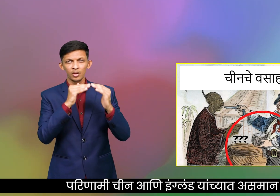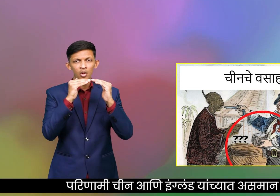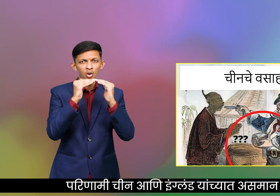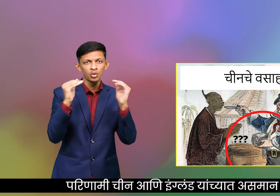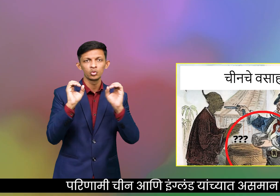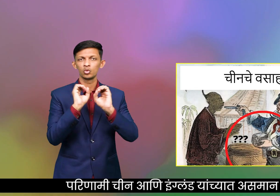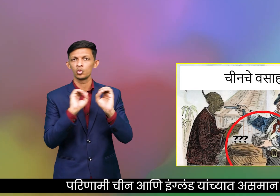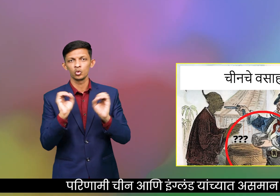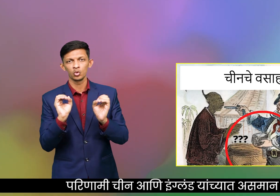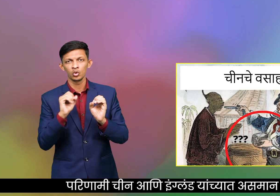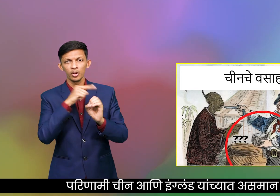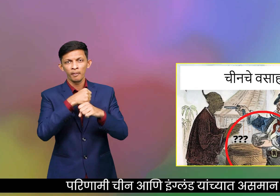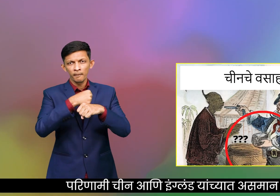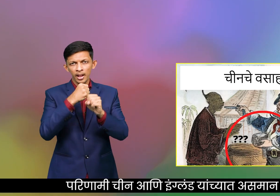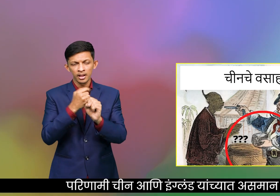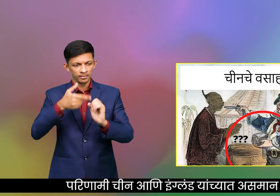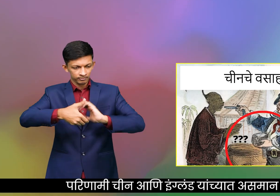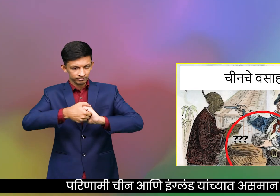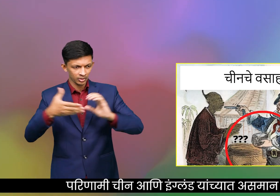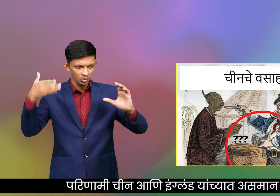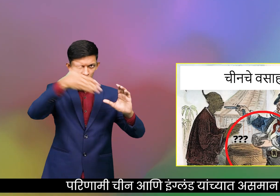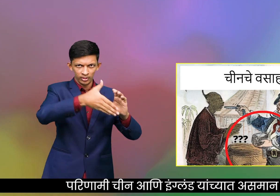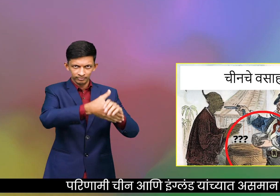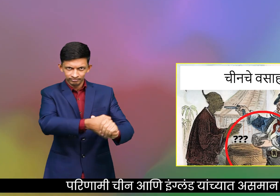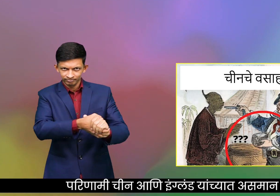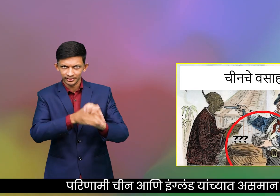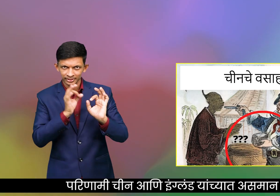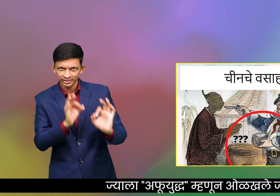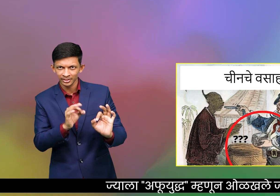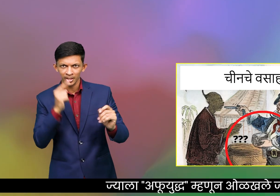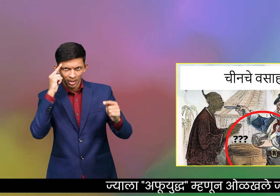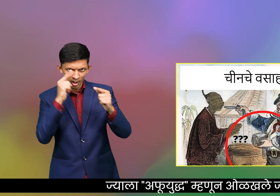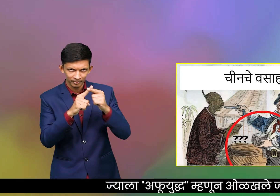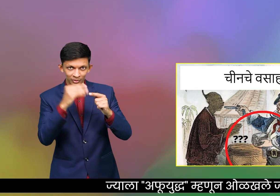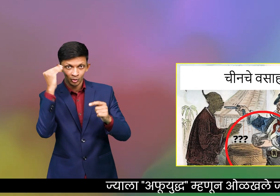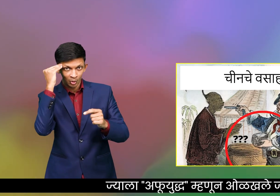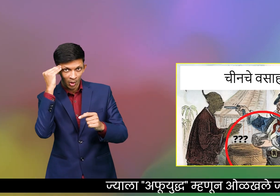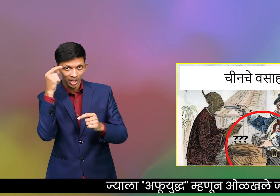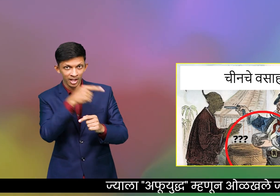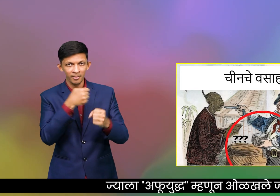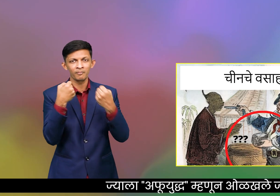परिणामी चीन आणि इंग्लंड यांच्यात असमान करार झाले, ज्याला अफुयुद्ध म्हणून ओळखले